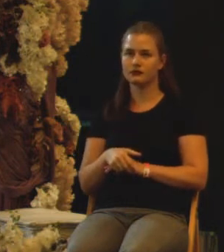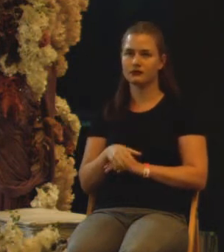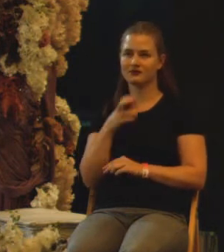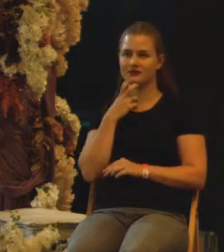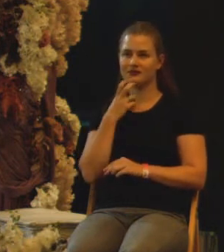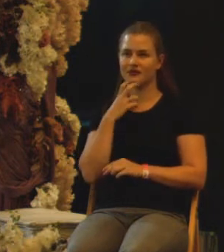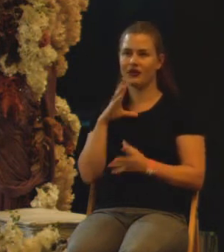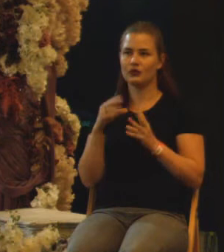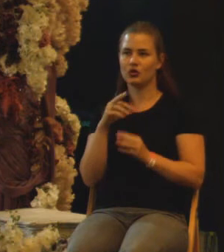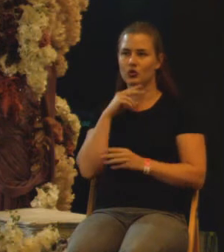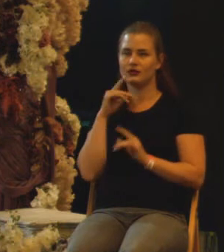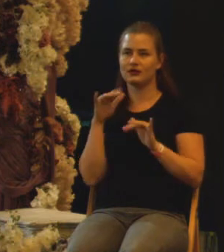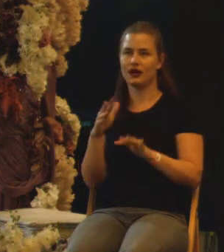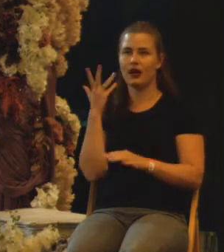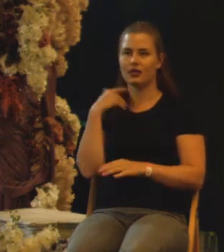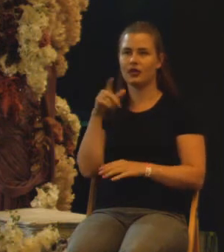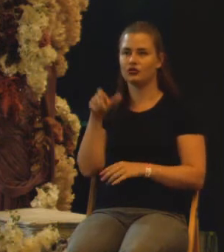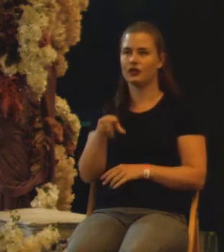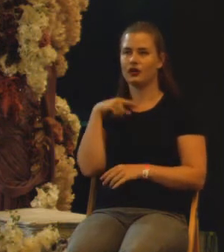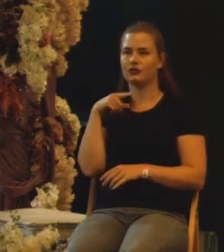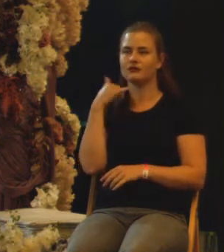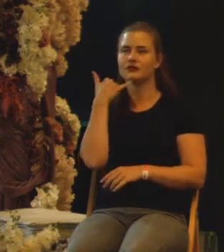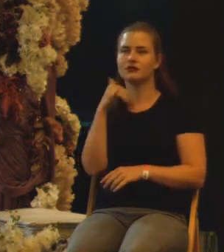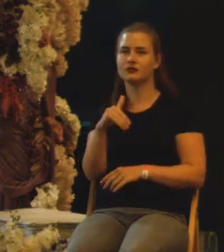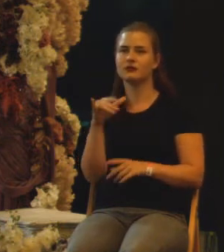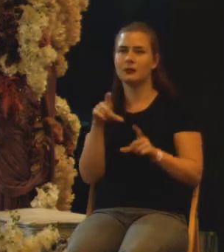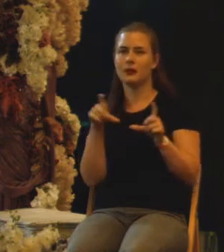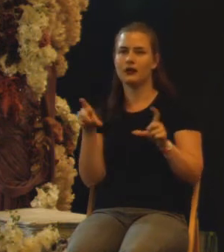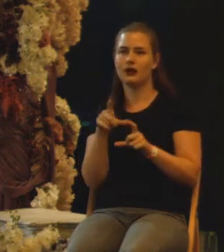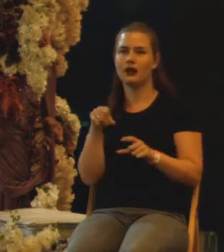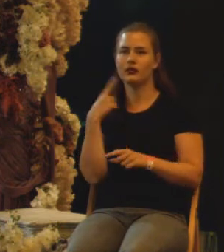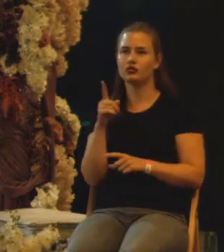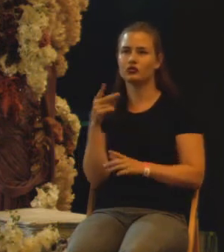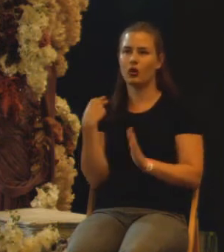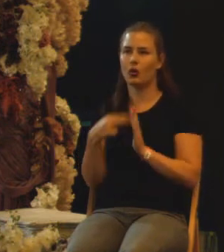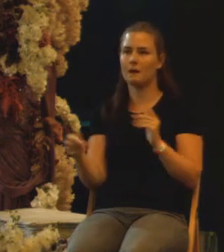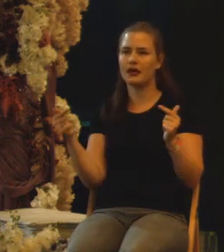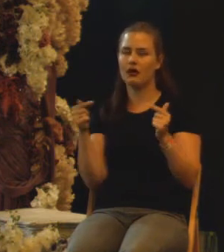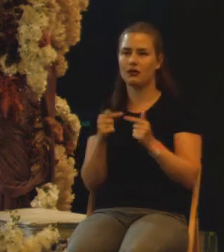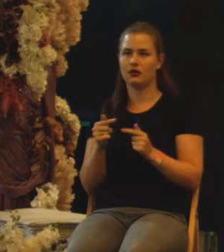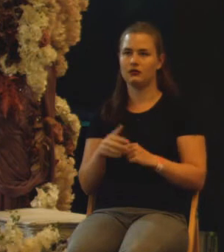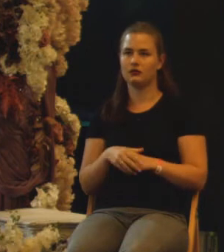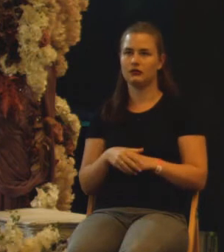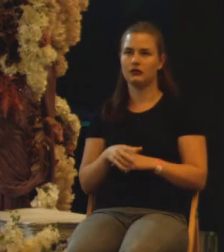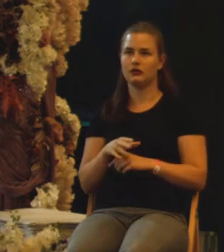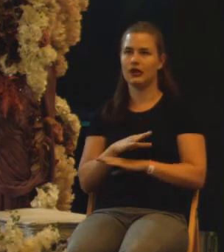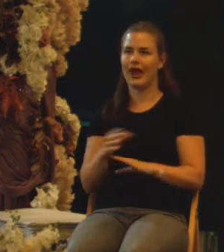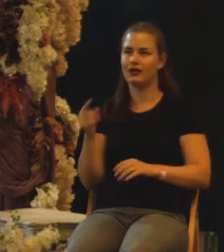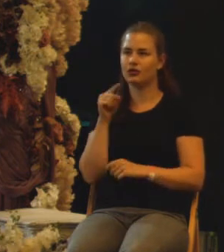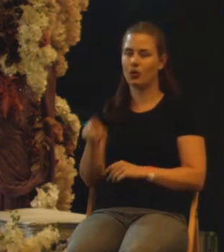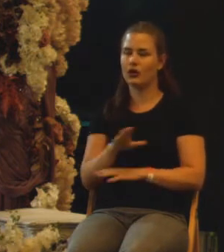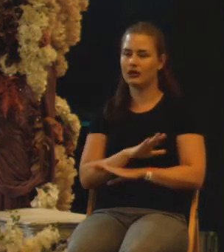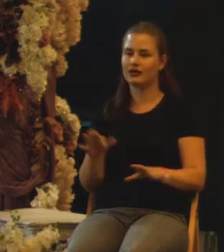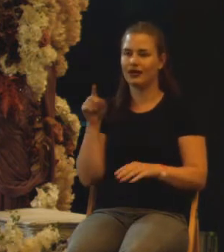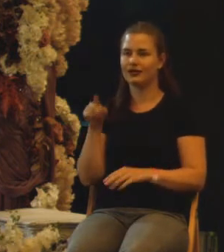Это вообще дурацкая штука. Когда человек тебе звонит из супермаркета, а ты ему говоришь, что купить конкретно. Не то, нет,